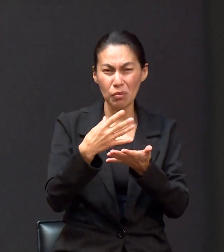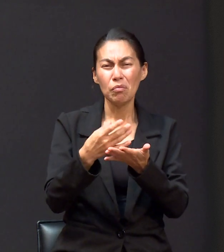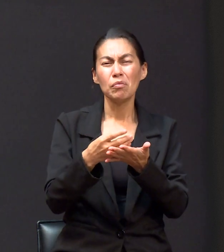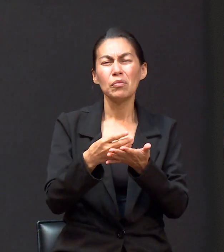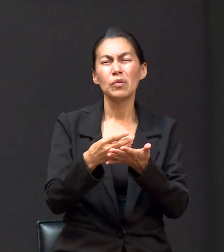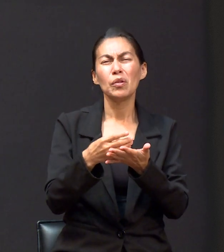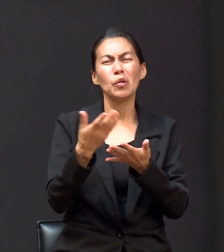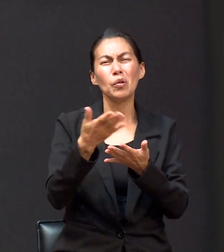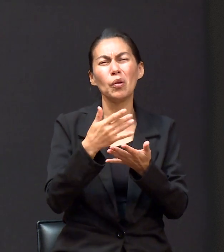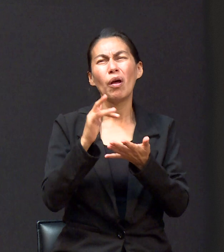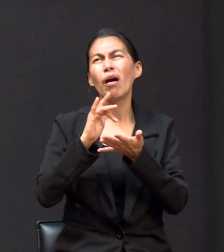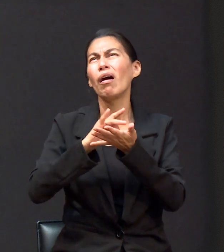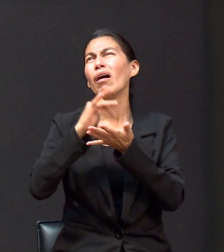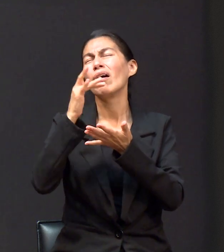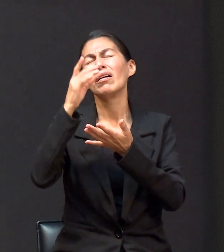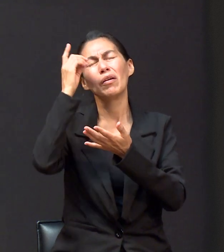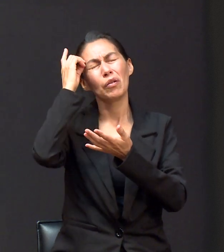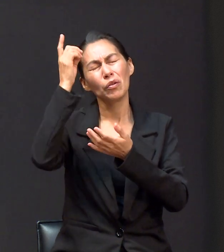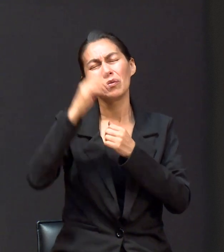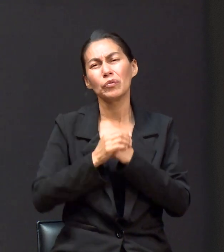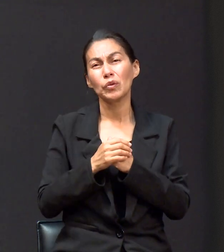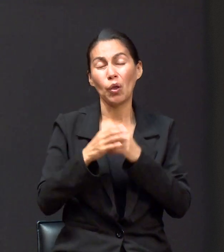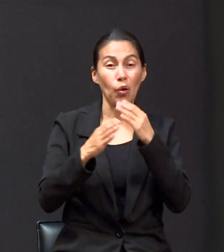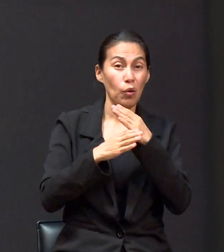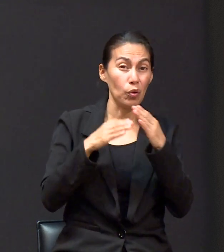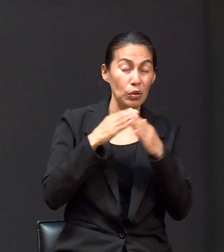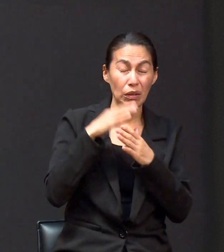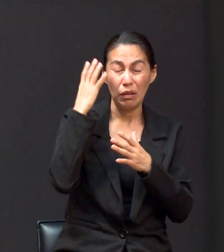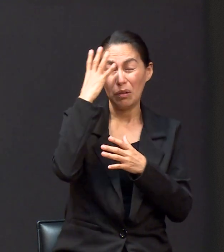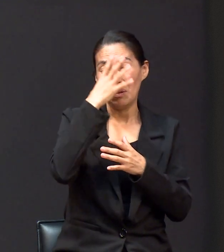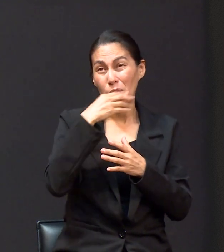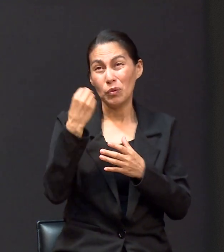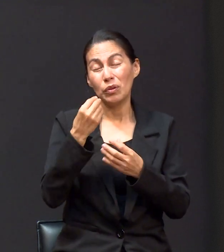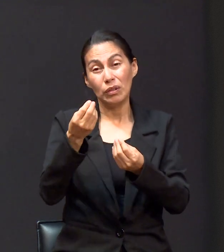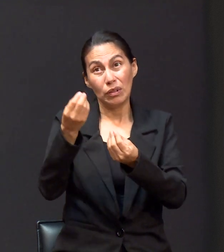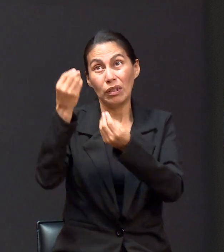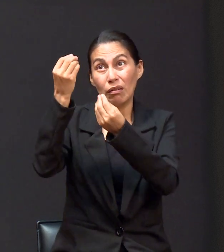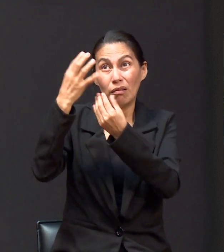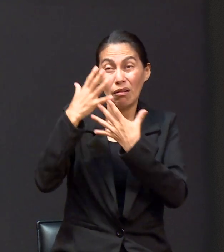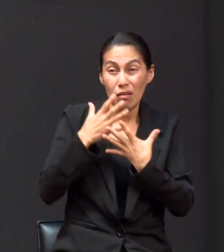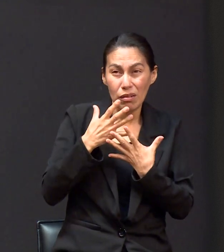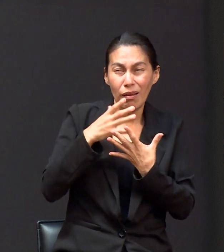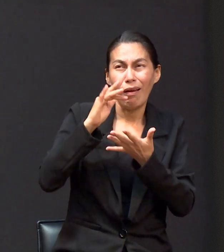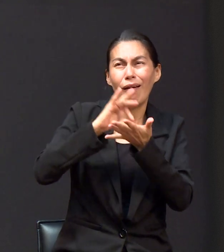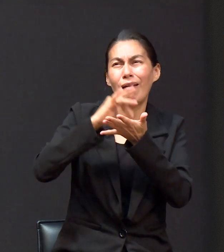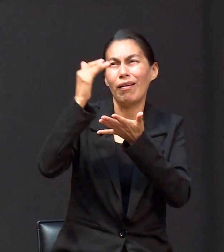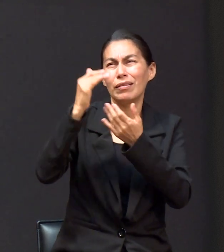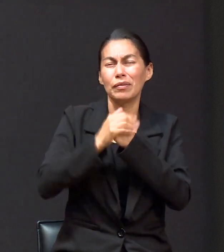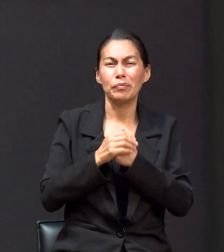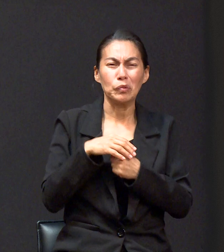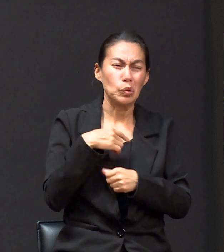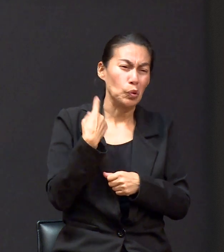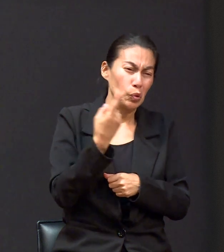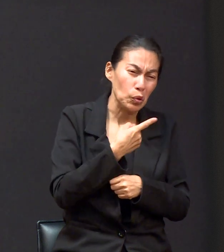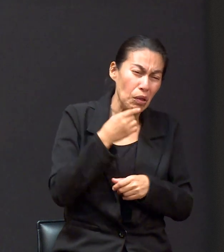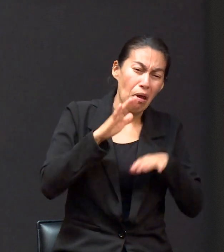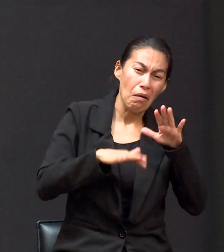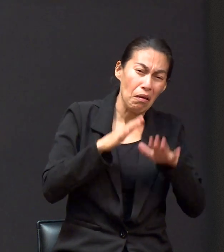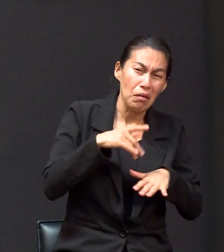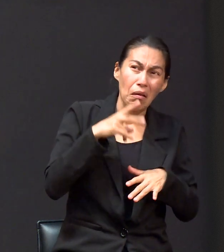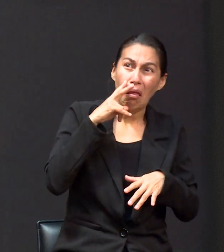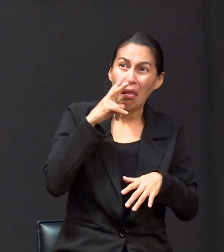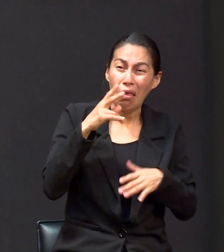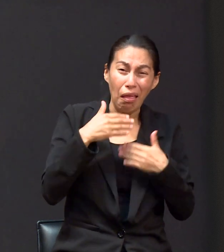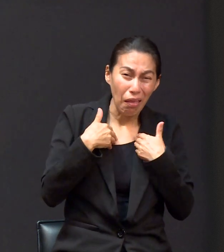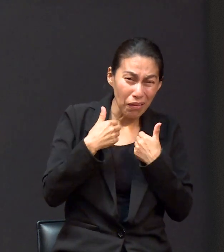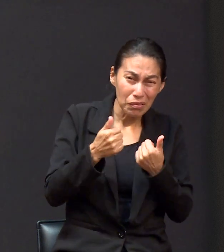han enviado, y agradecer a Dios por las grandes cosas que hace con nosotros y que a veces no